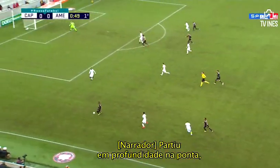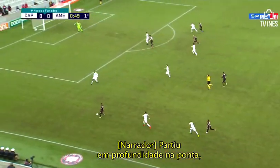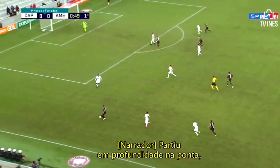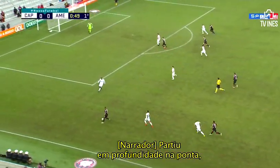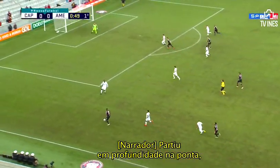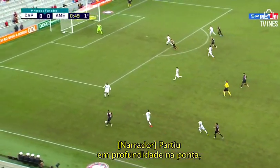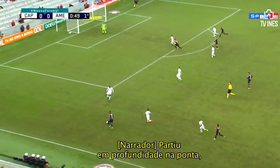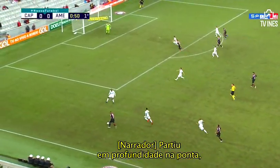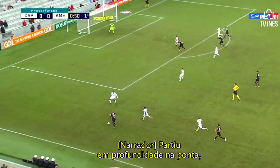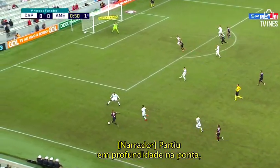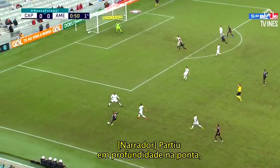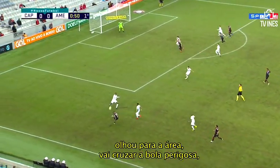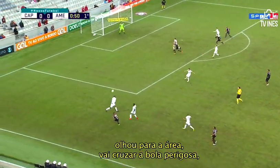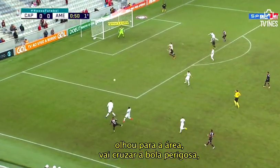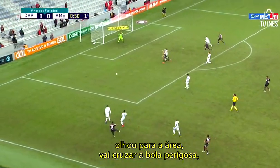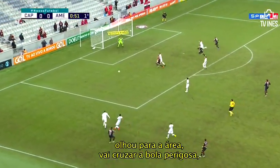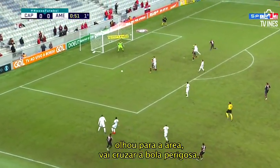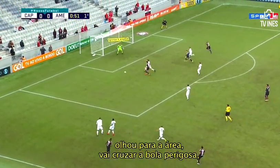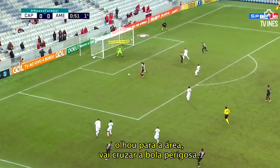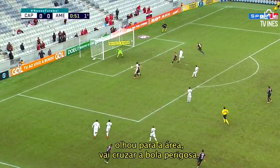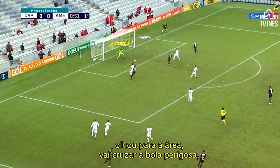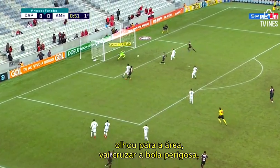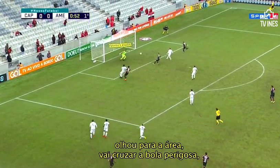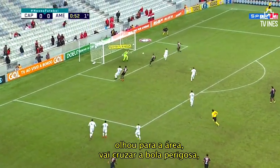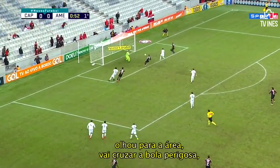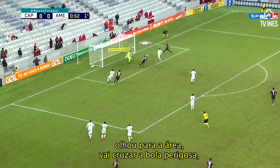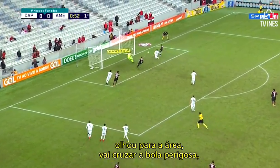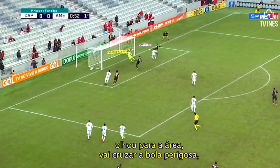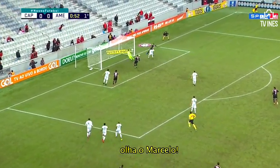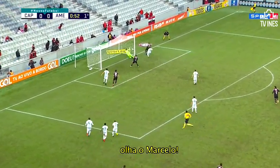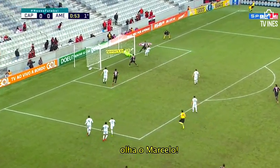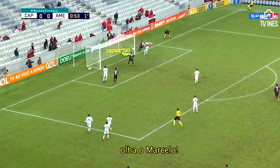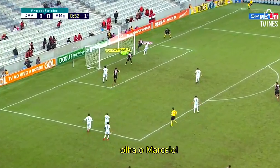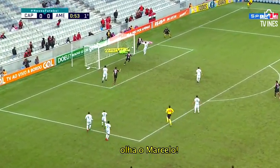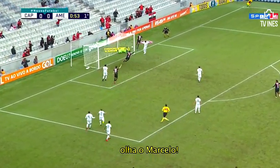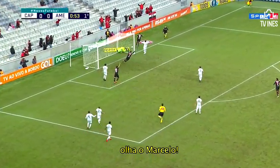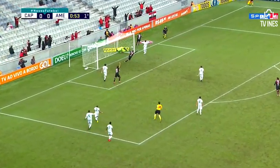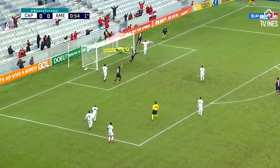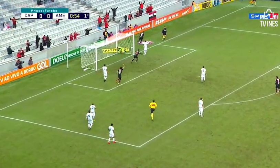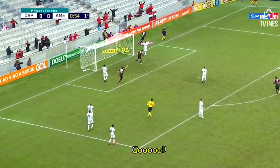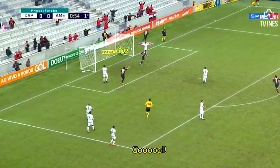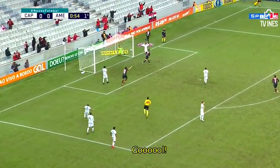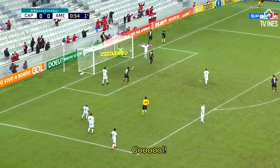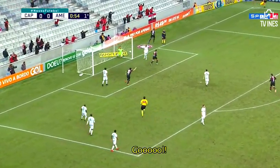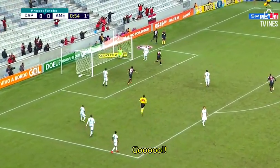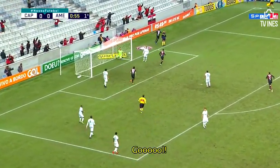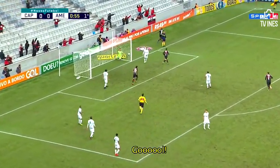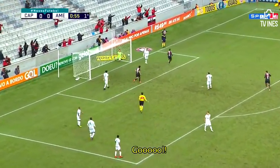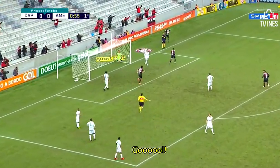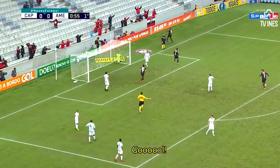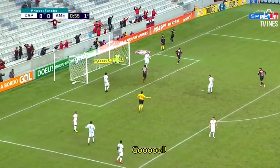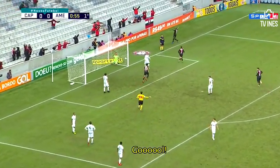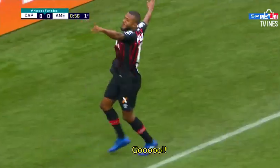Bati uma em profundidade na ponta, olhou para a área, vai cruzar, bola perigosa, olha o Marcelo! Gol!